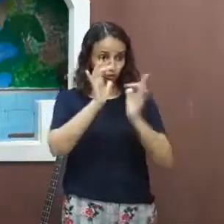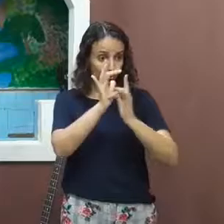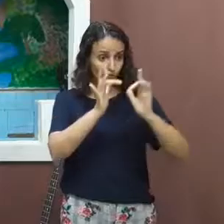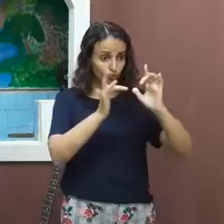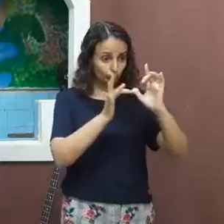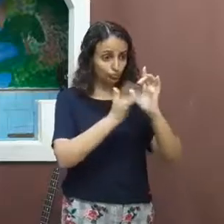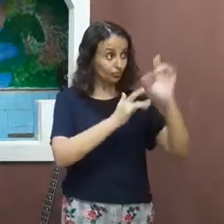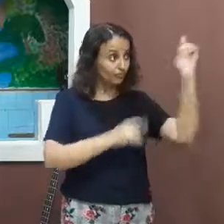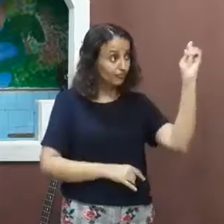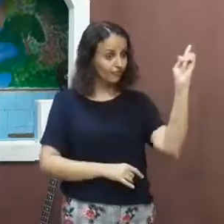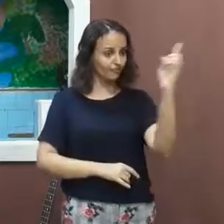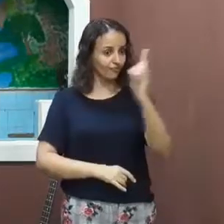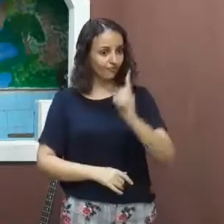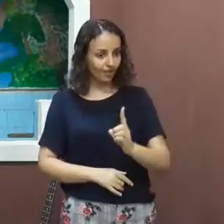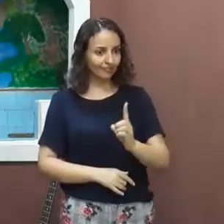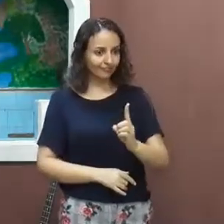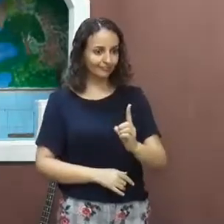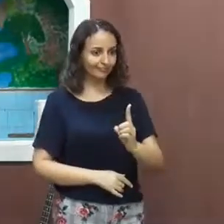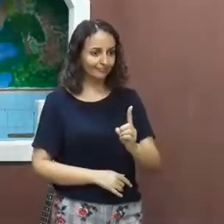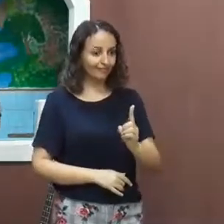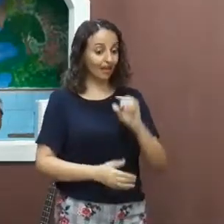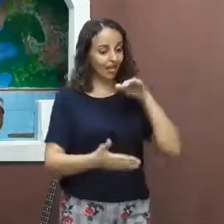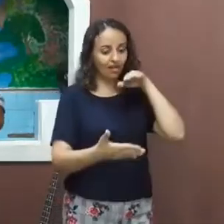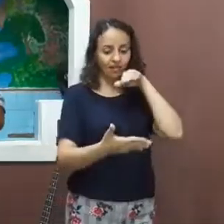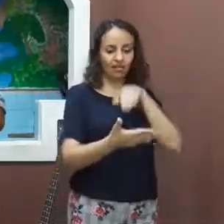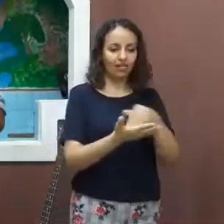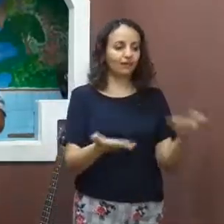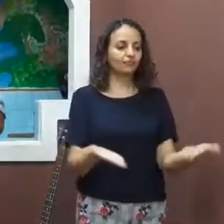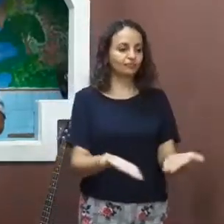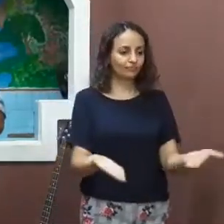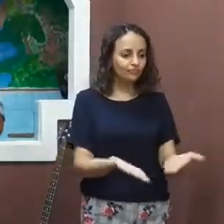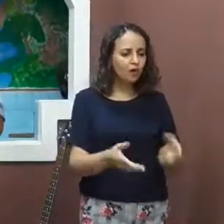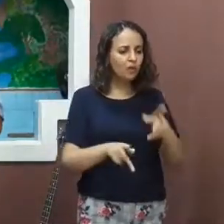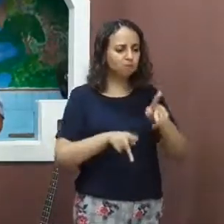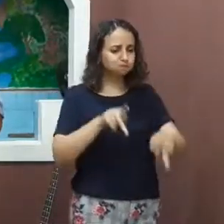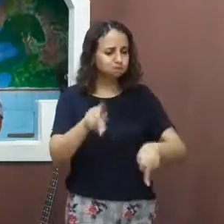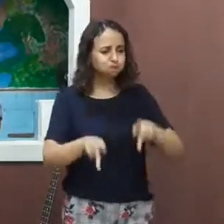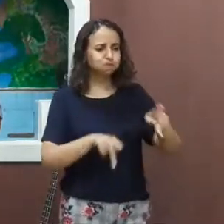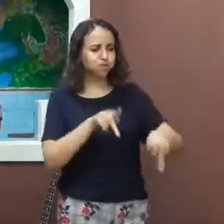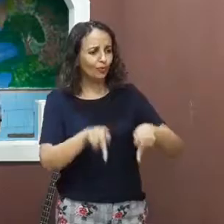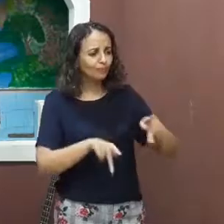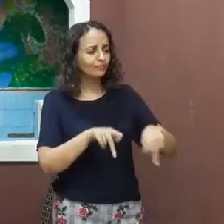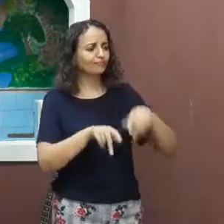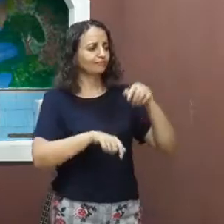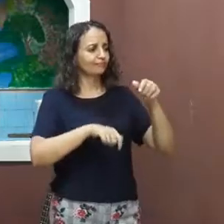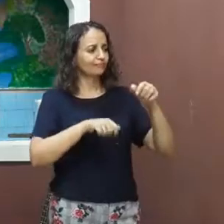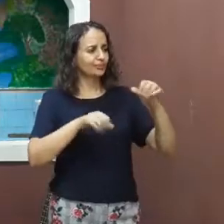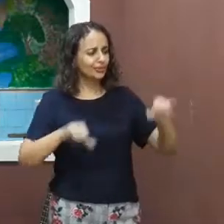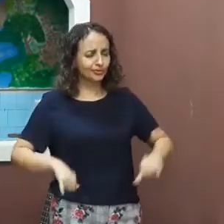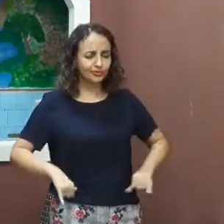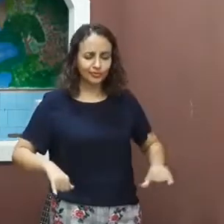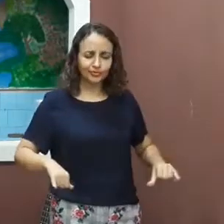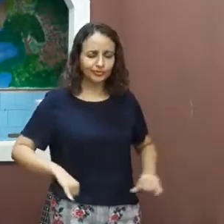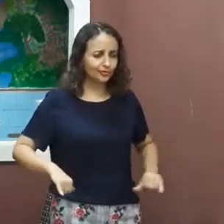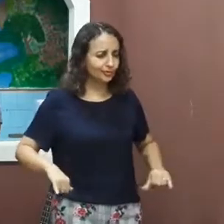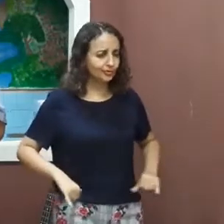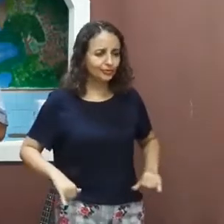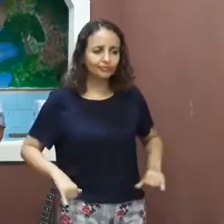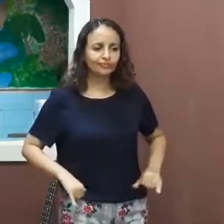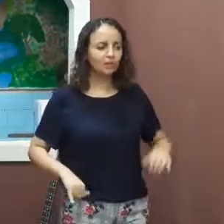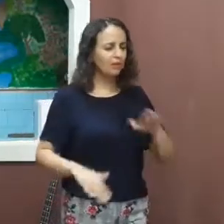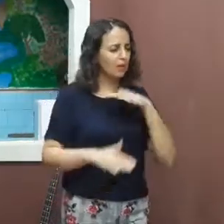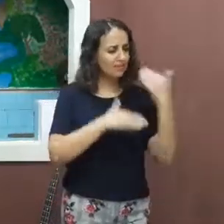a história do povo de Israel até os dias de hoje. É isso. É sofrimento.